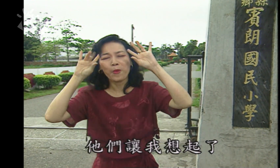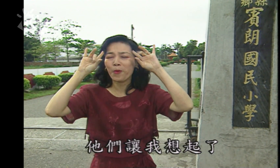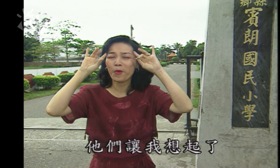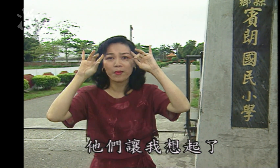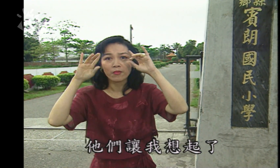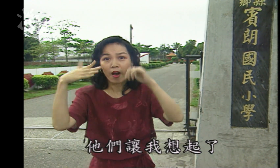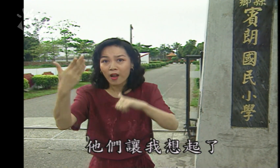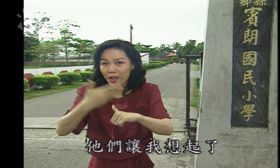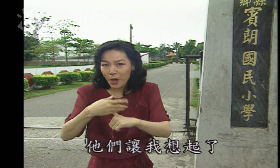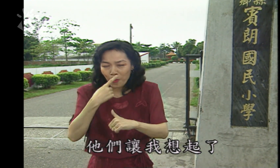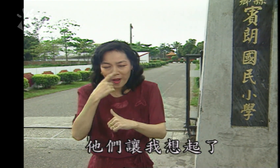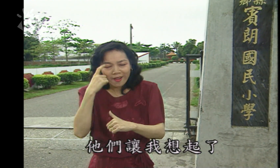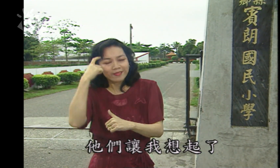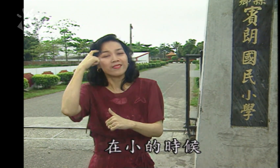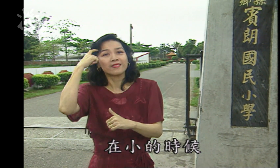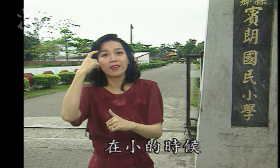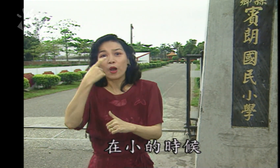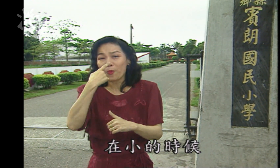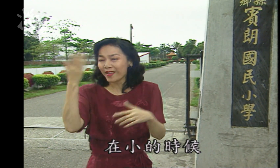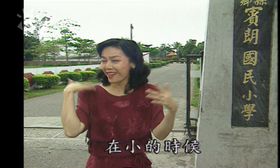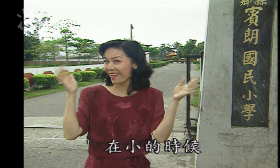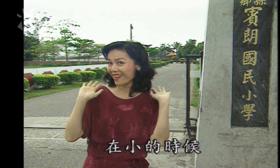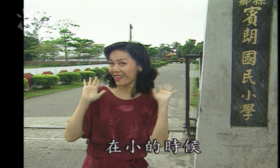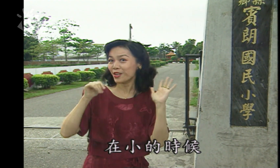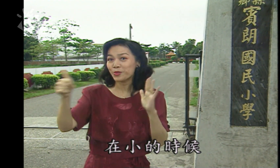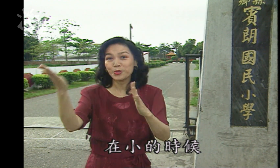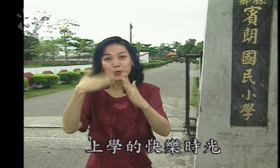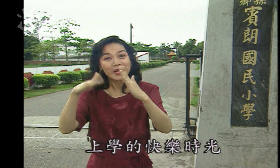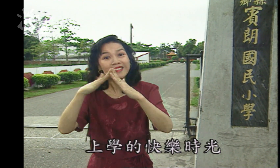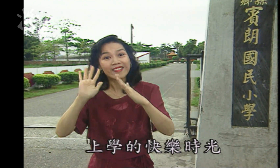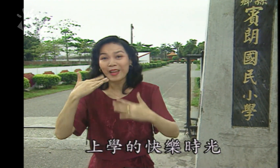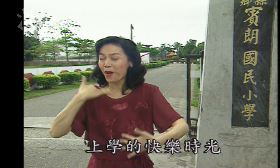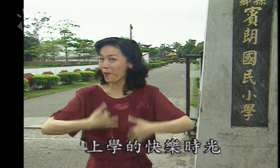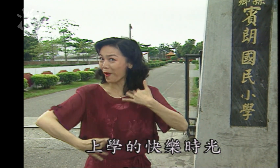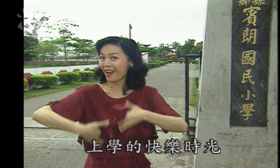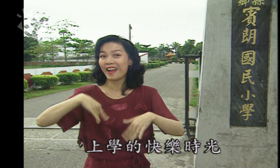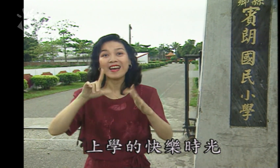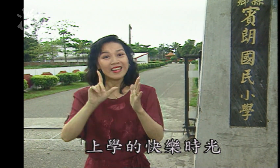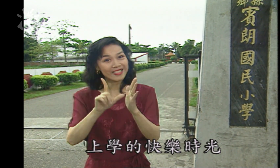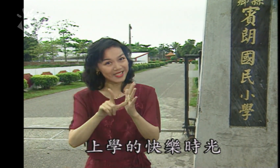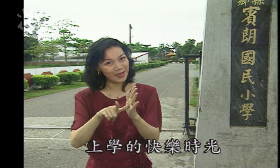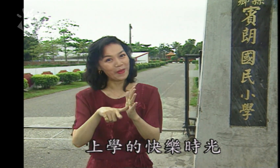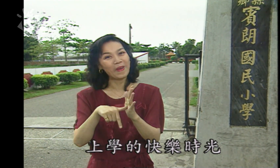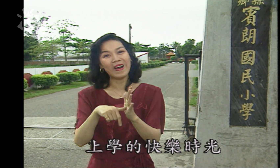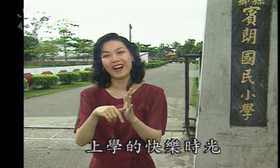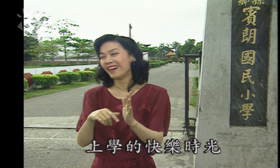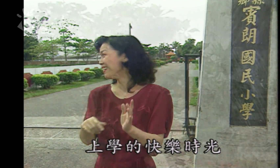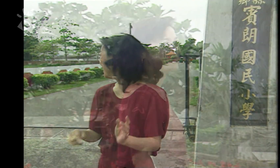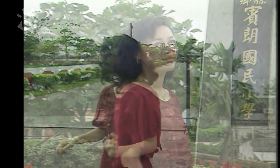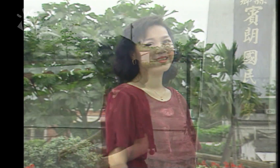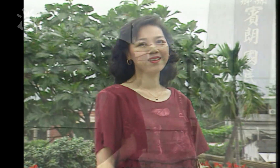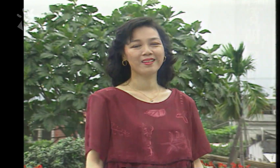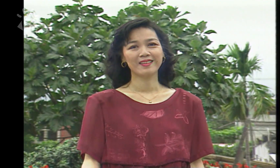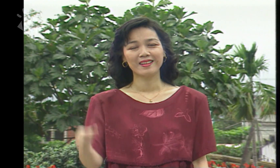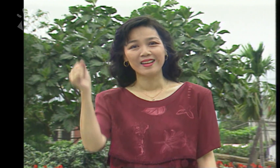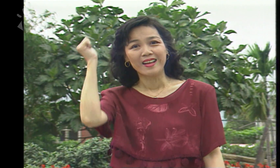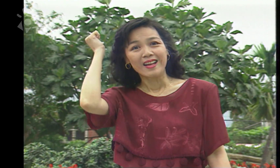们让我想起了在小的时候上学的快乐时光。记